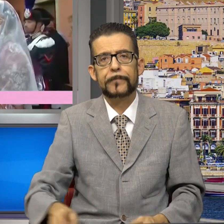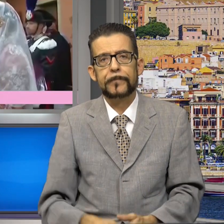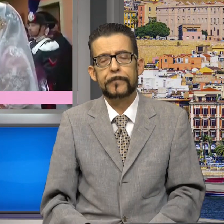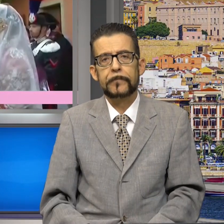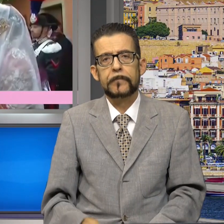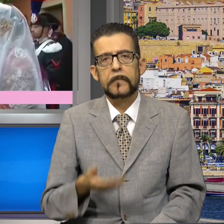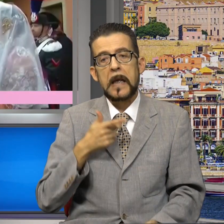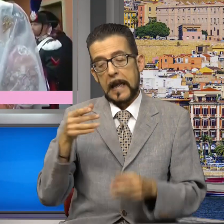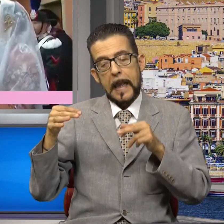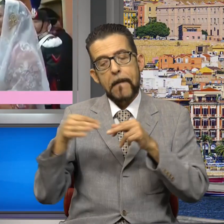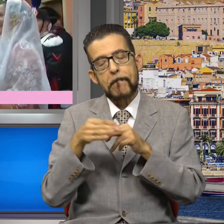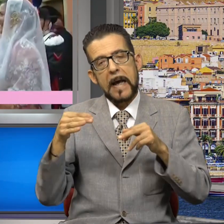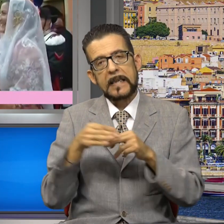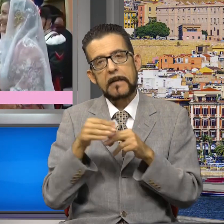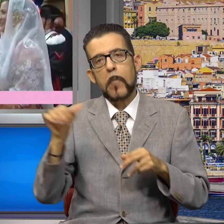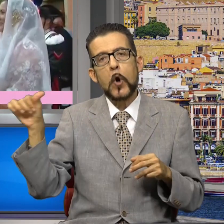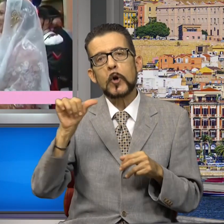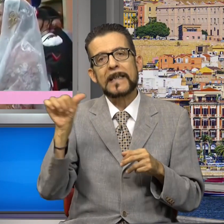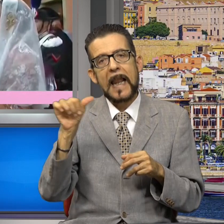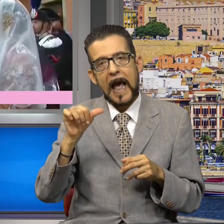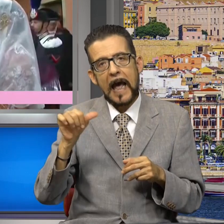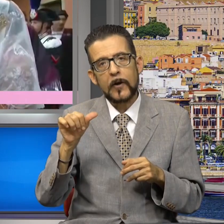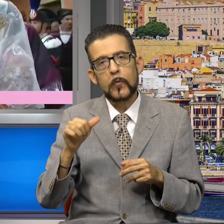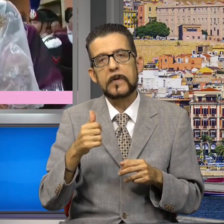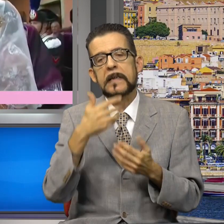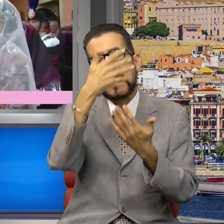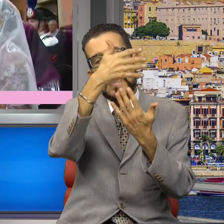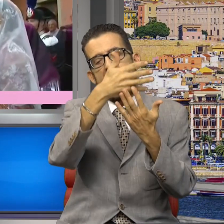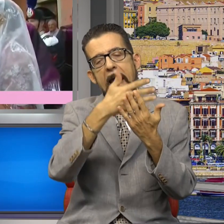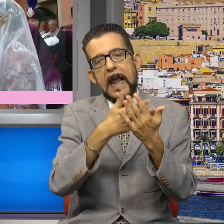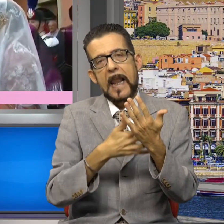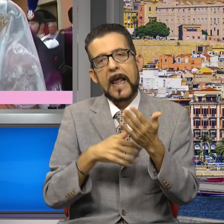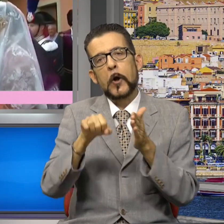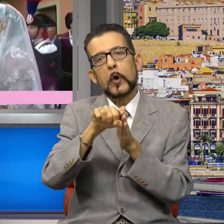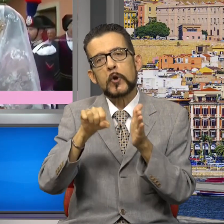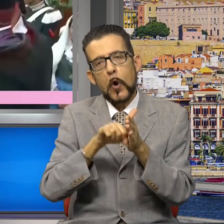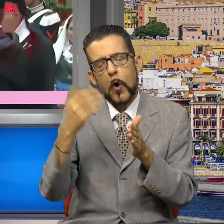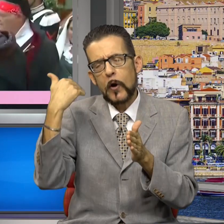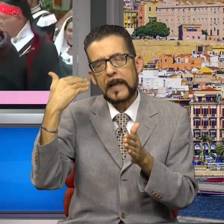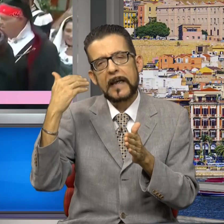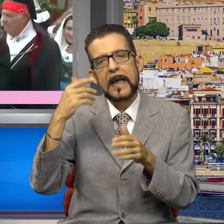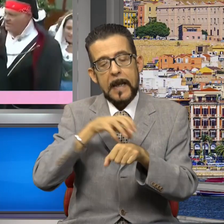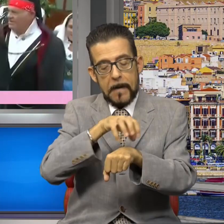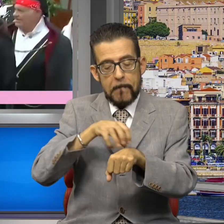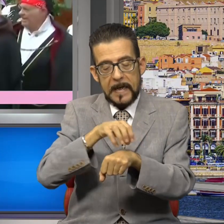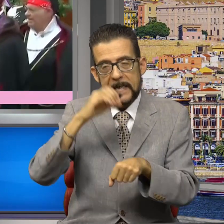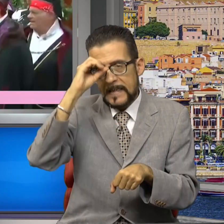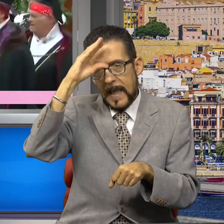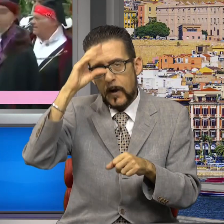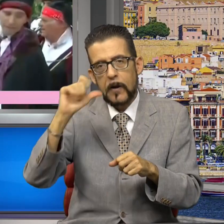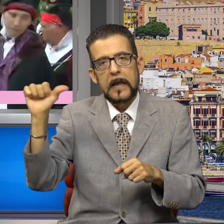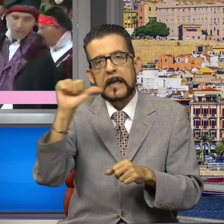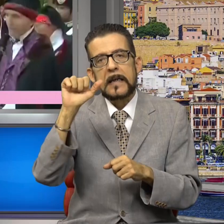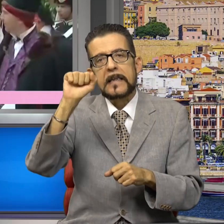Anche il matrimonio Ostell'Argino starà nell'elenco delle rievocazioni storiche predisposto dal Ministero della Cultura. Sagoia antica, festa